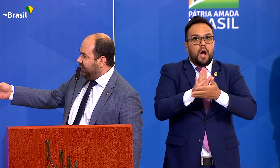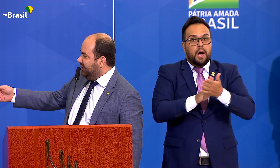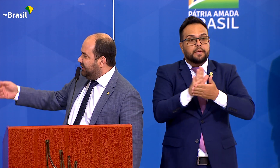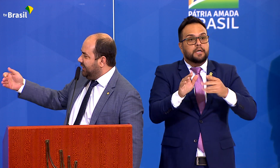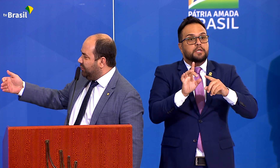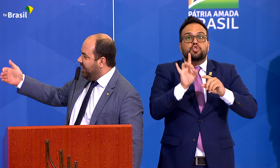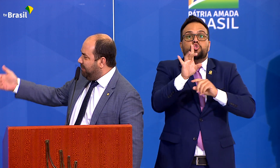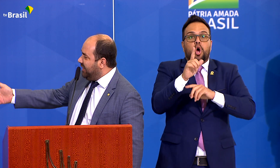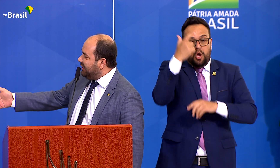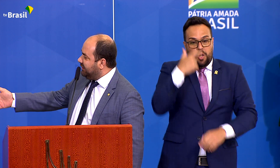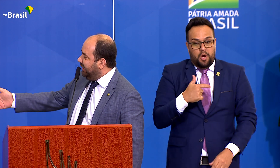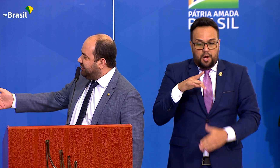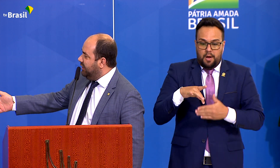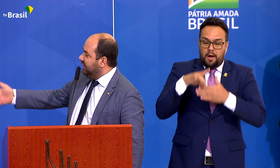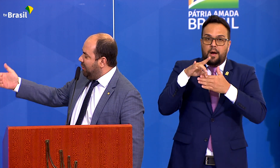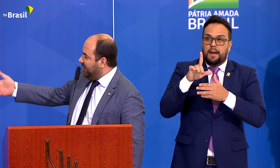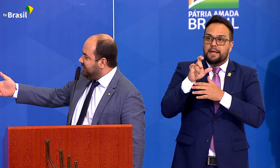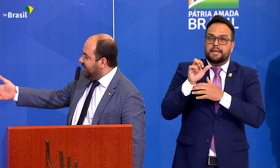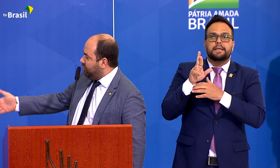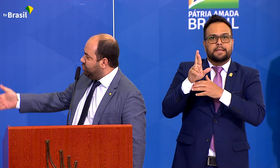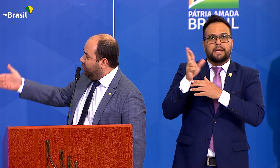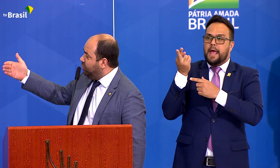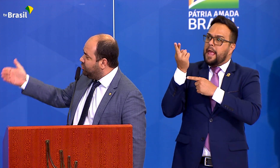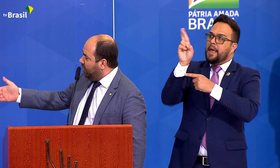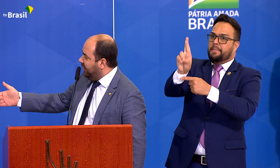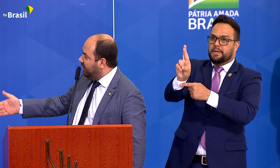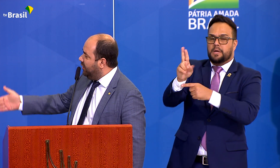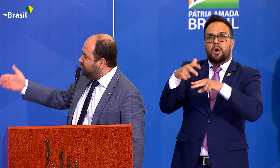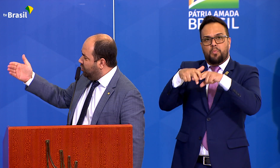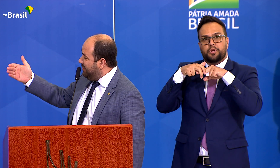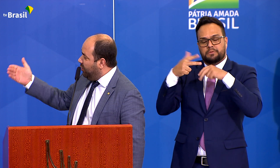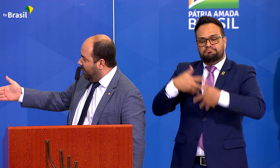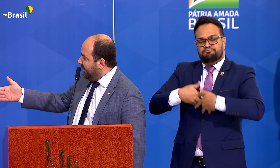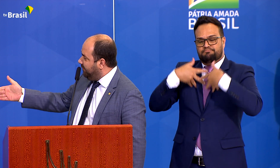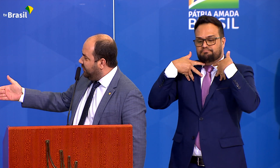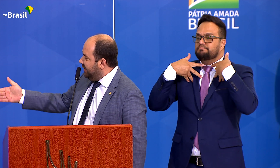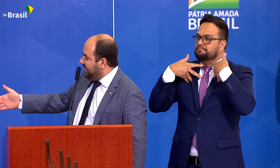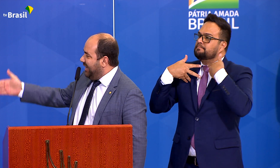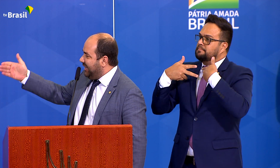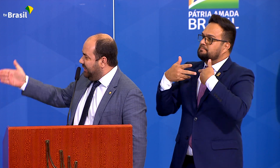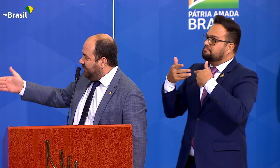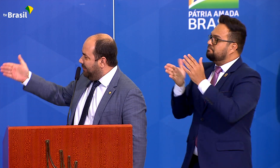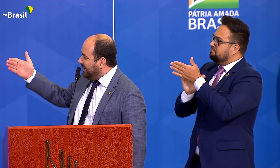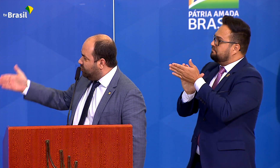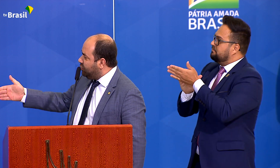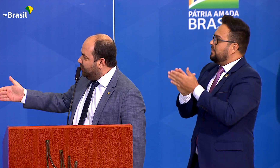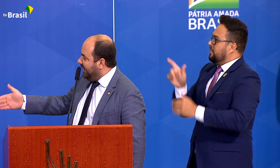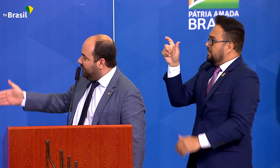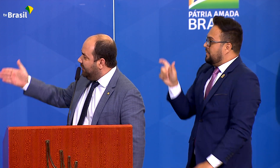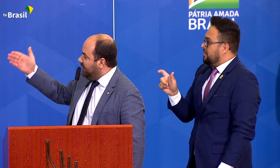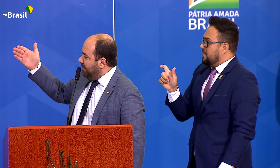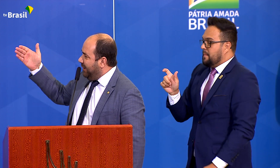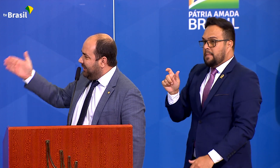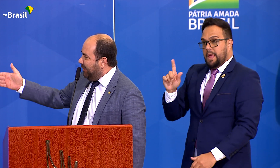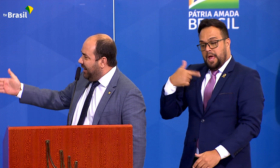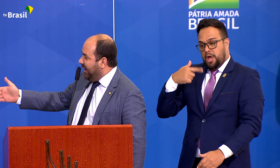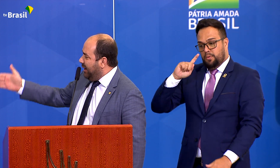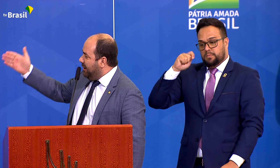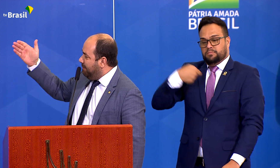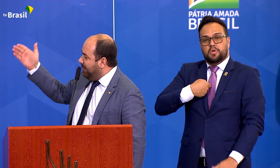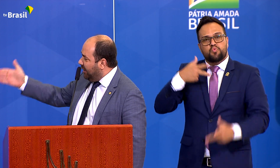sendo líder e seu representante então eu Presidente o Senhor nos honra o senhor me honra ó e aqui mais um soldado